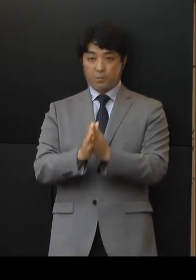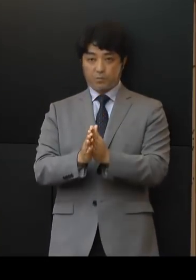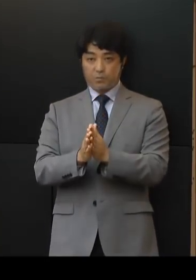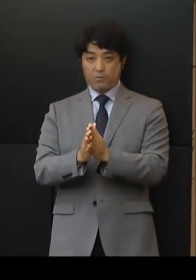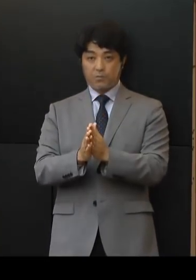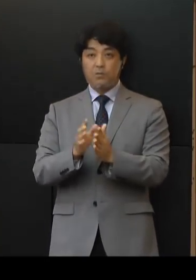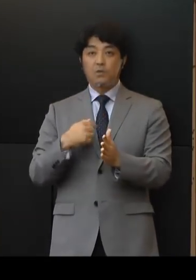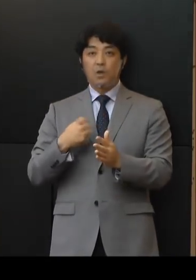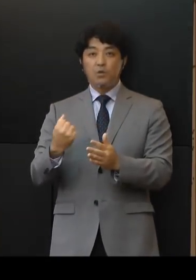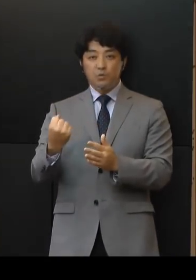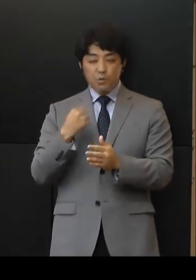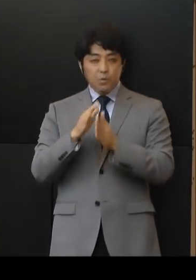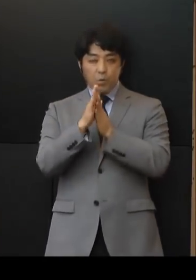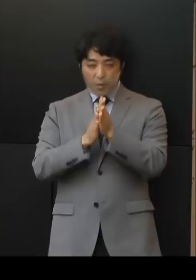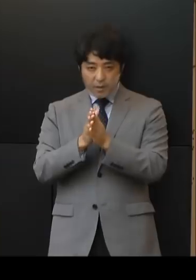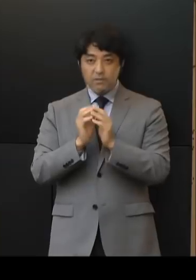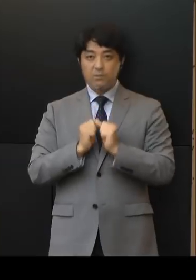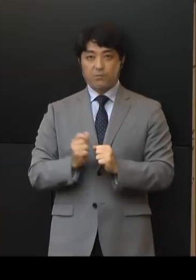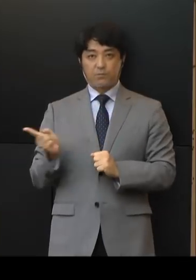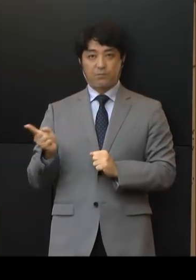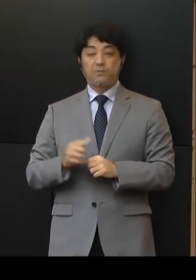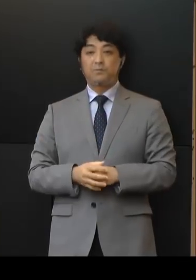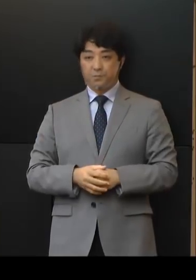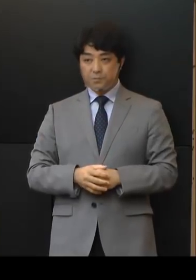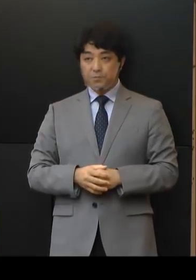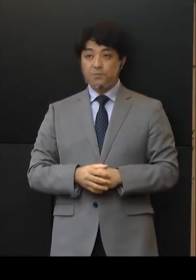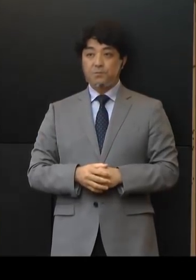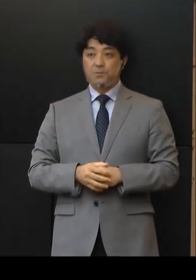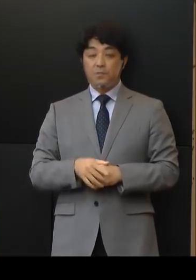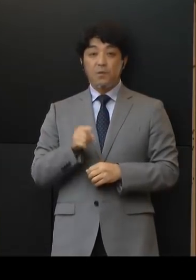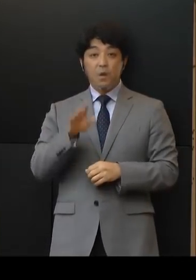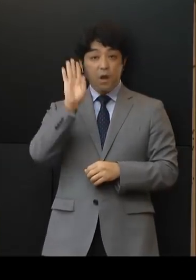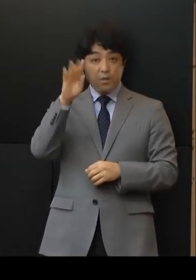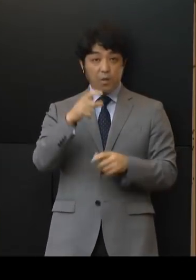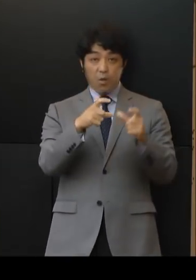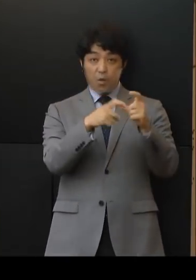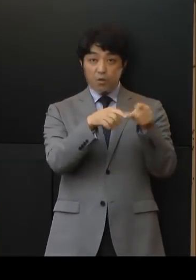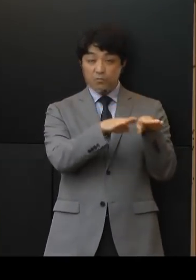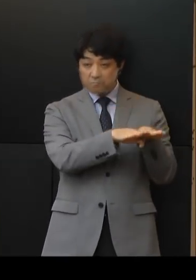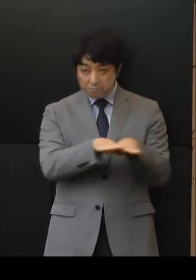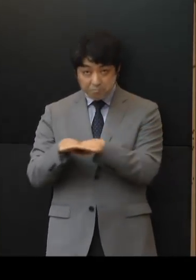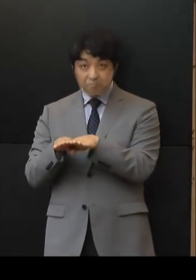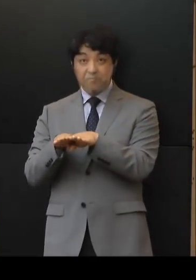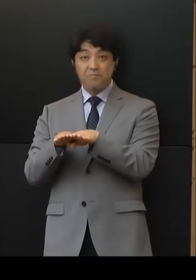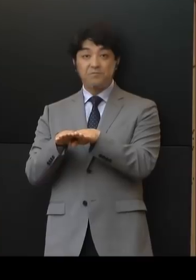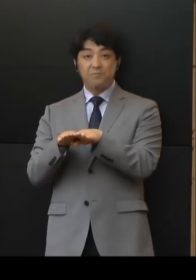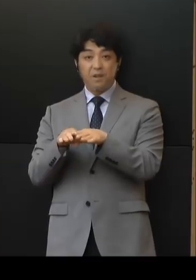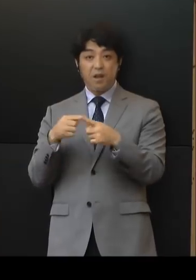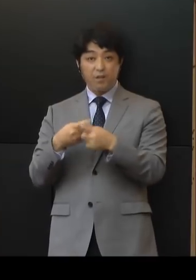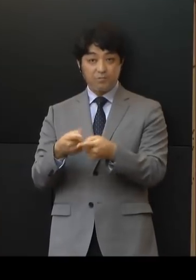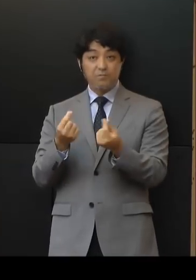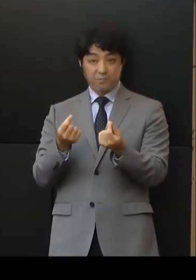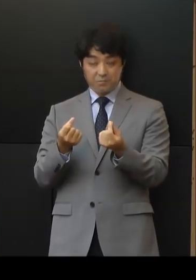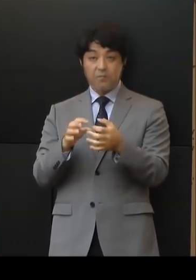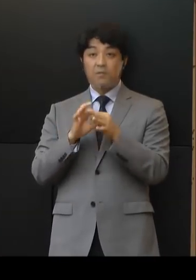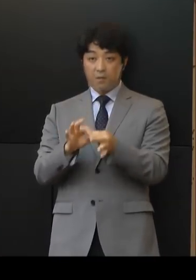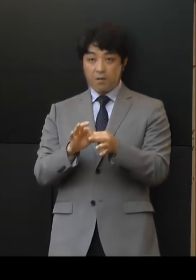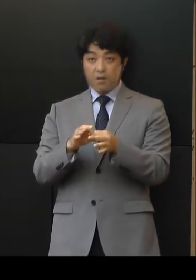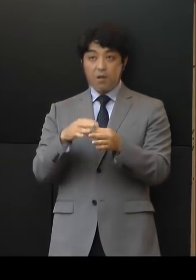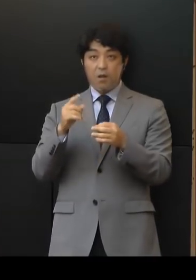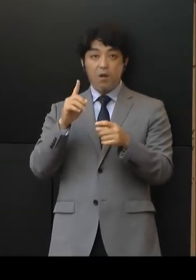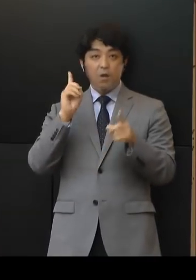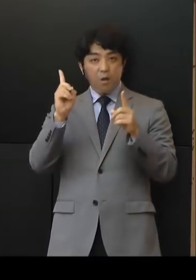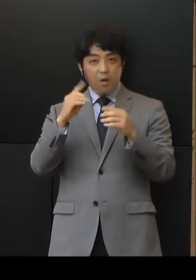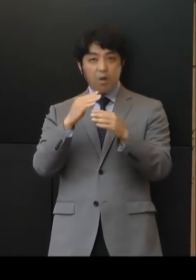くお願いをいたします。特にこれからゴールデンウィークの連休となります。公園などの屋外とはい